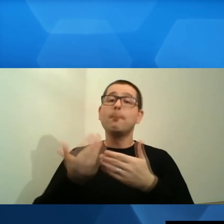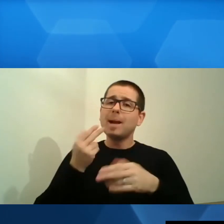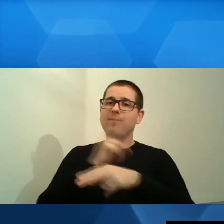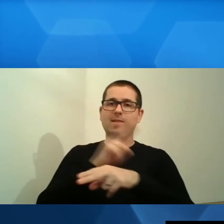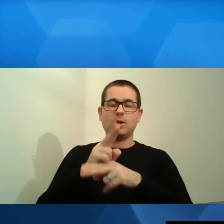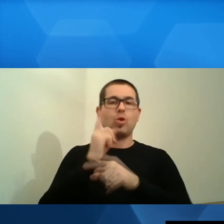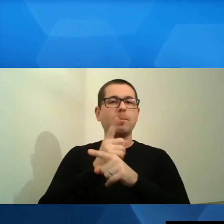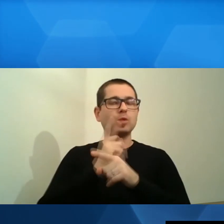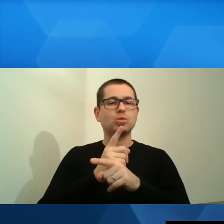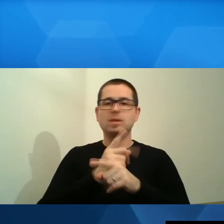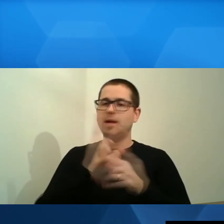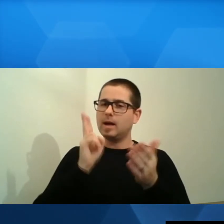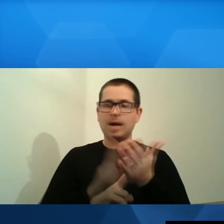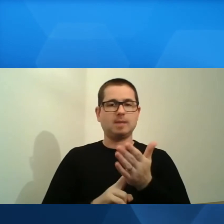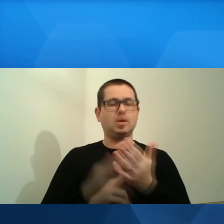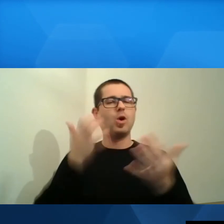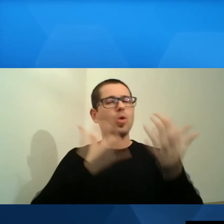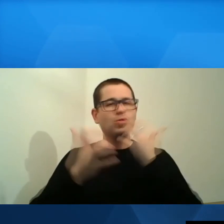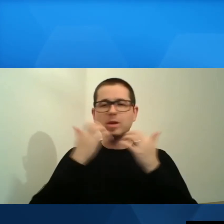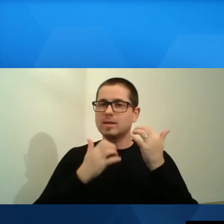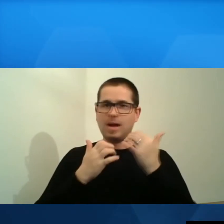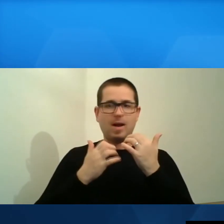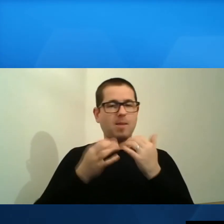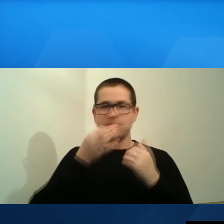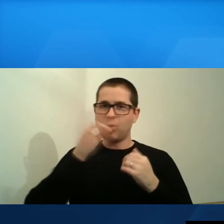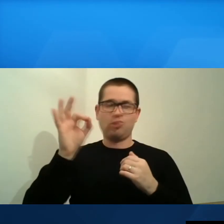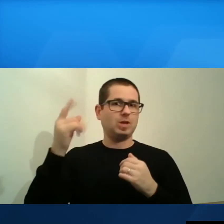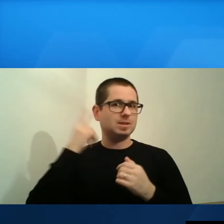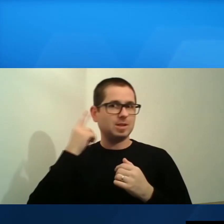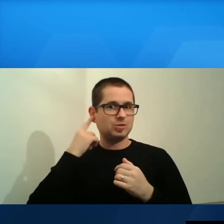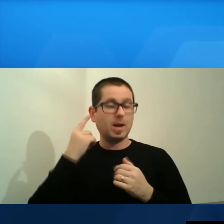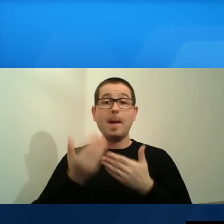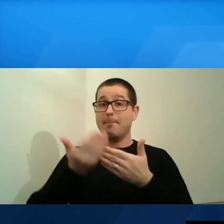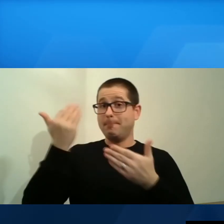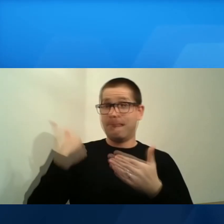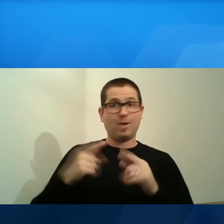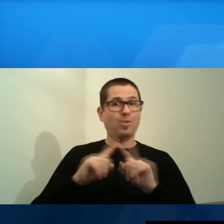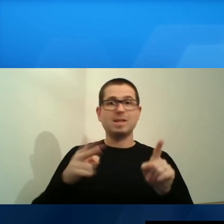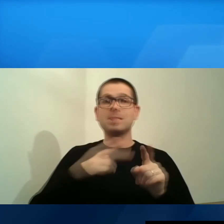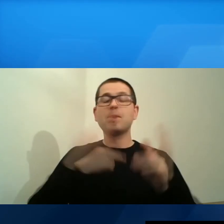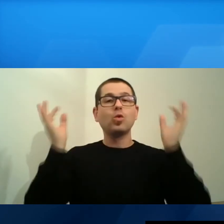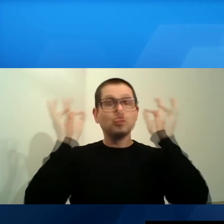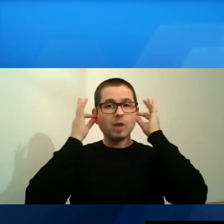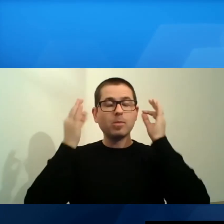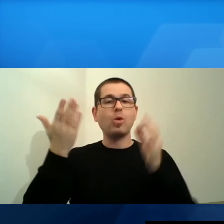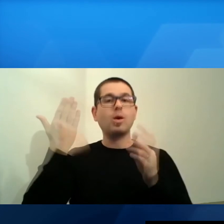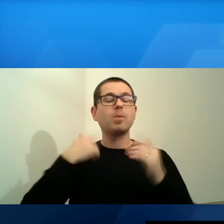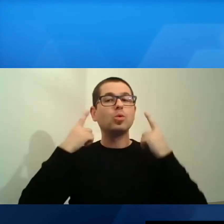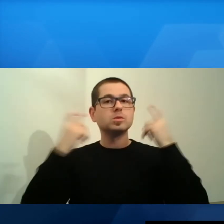tudi čisto res iz vidika užitka. Zdi se mi, da prej, ko še nisem imel čepkov, je bil